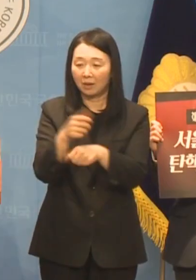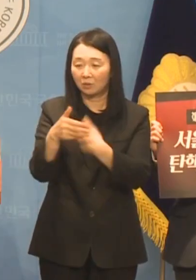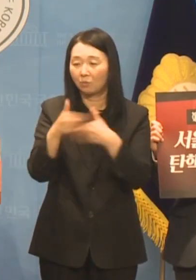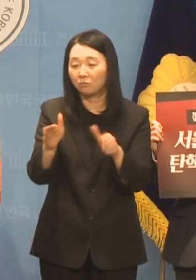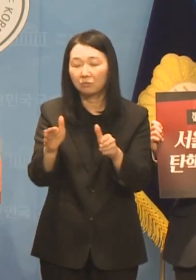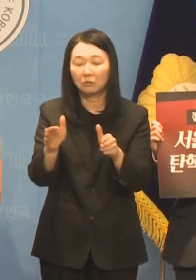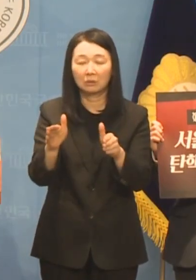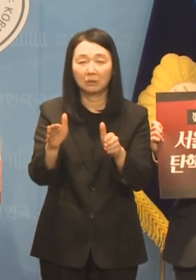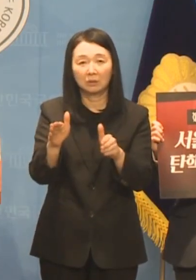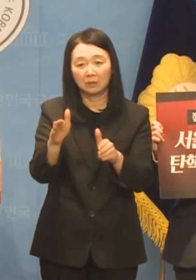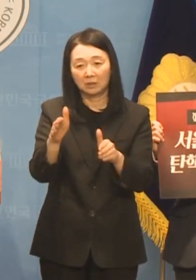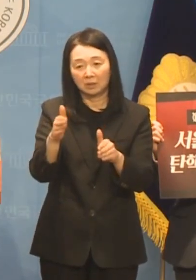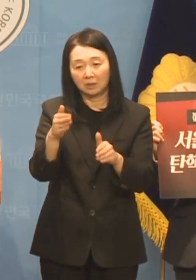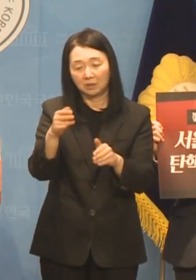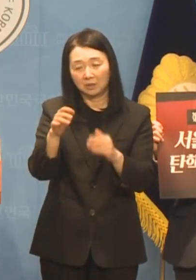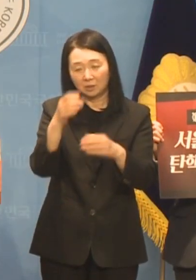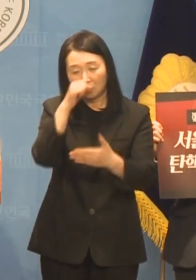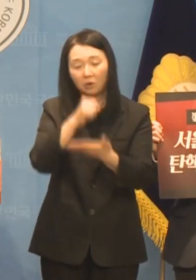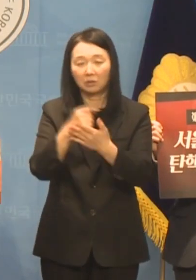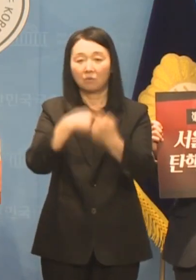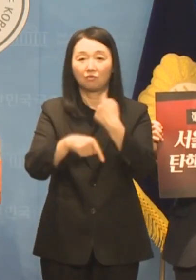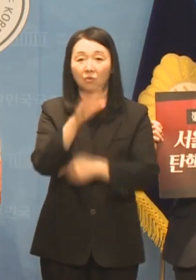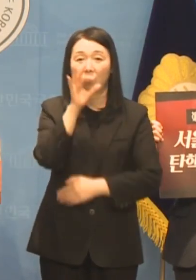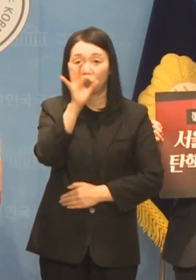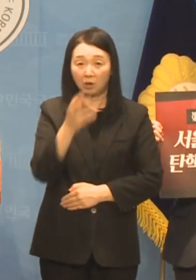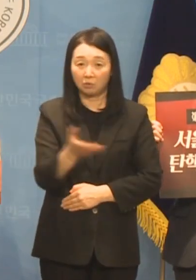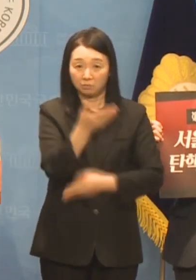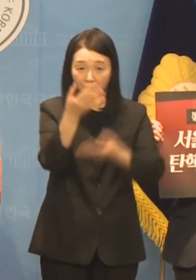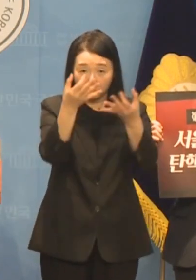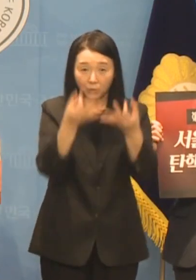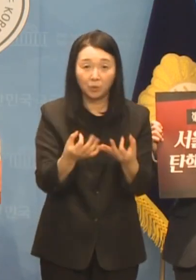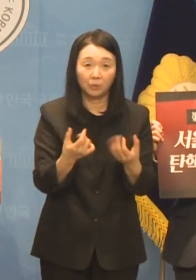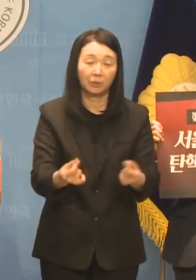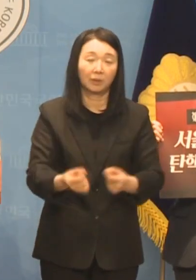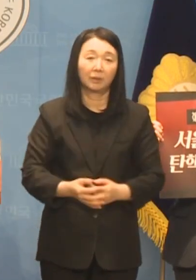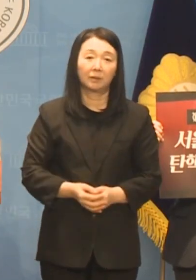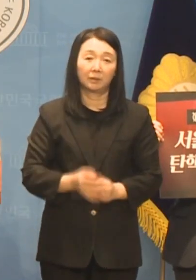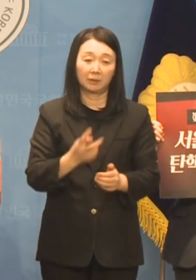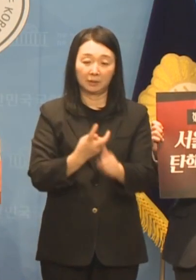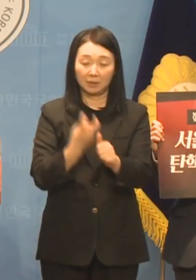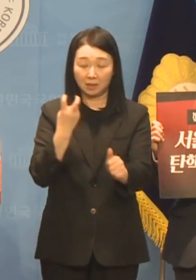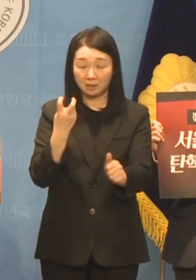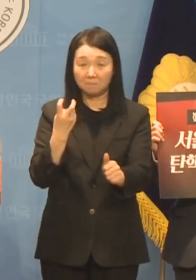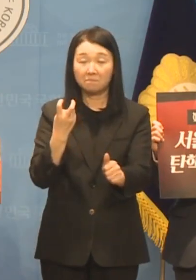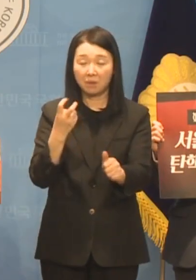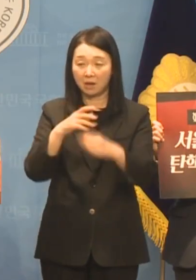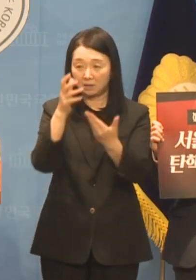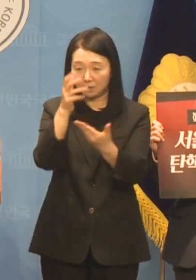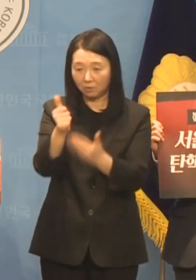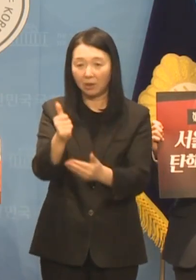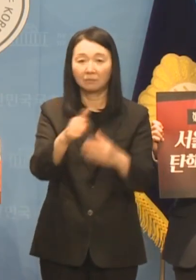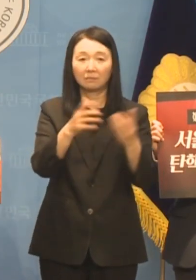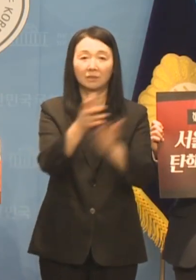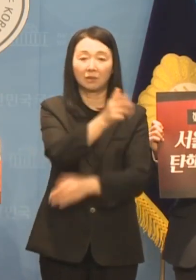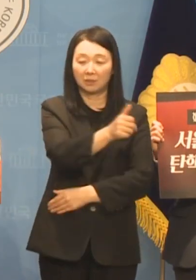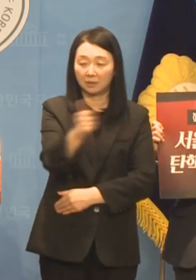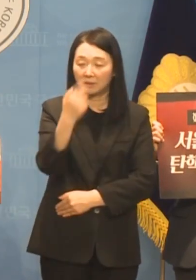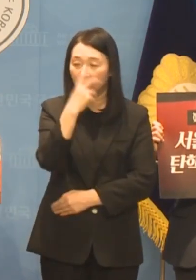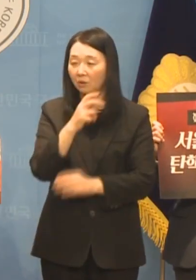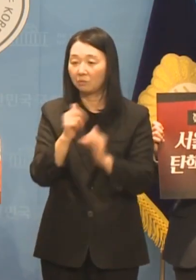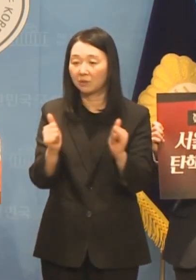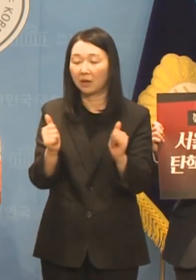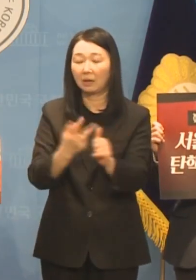못하게 됩니다. 그러나 국민 여러분이 보신 바와 같이 탄핵을 당한 장관, 기관장,